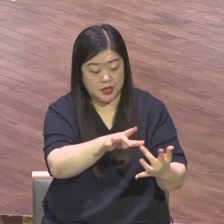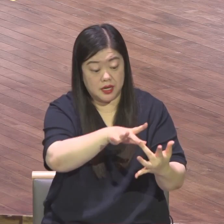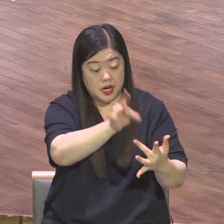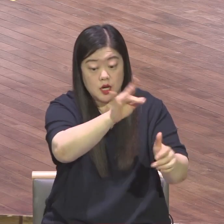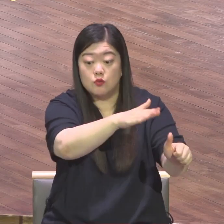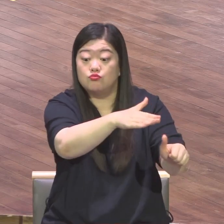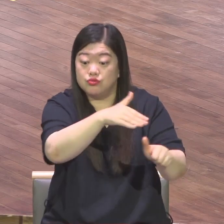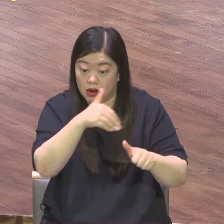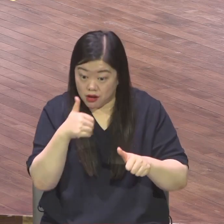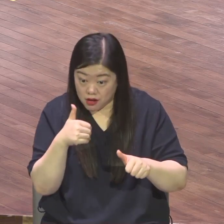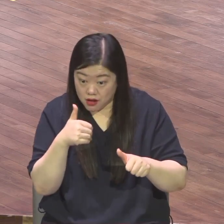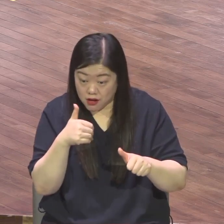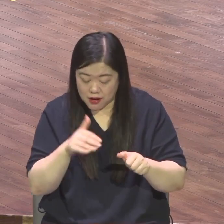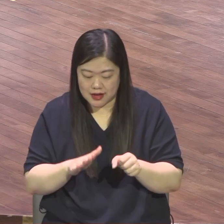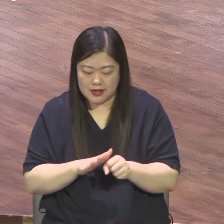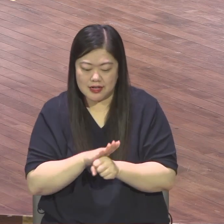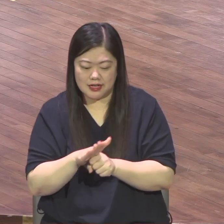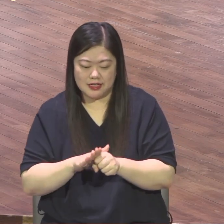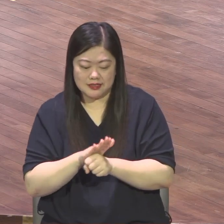최고의 사랑,